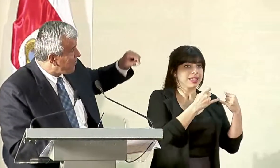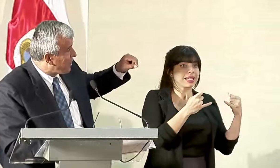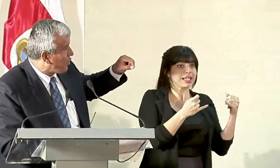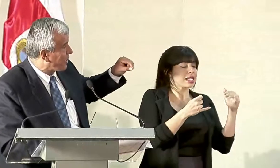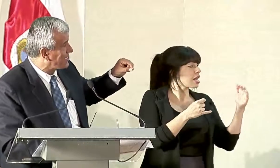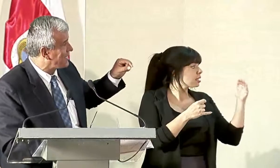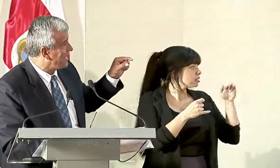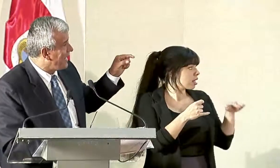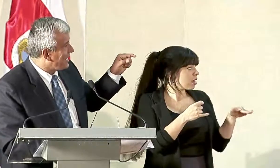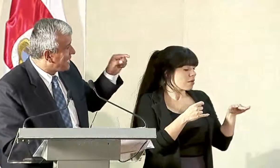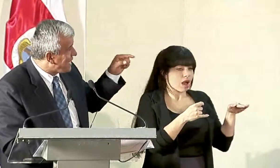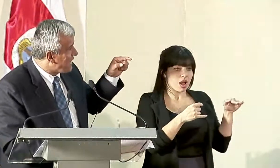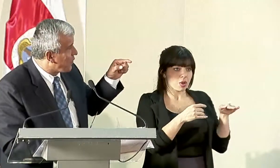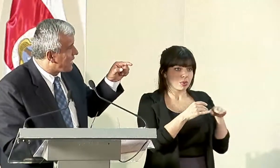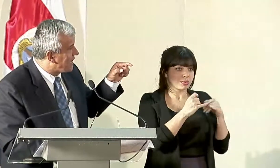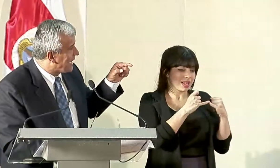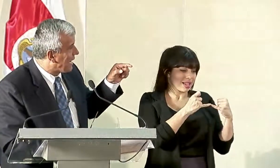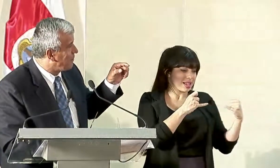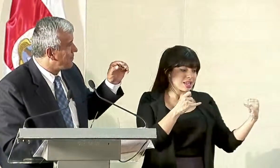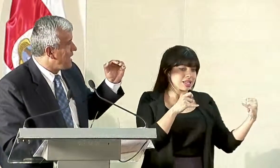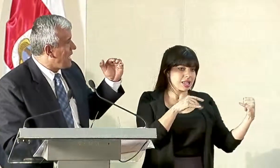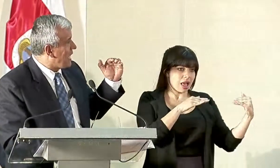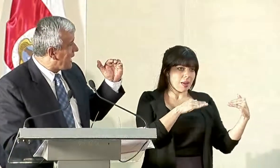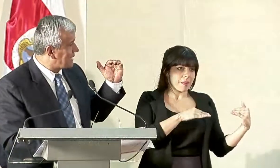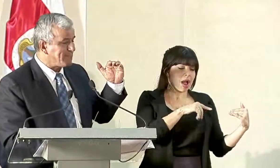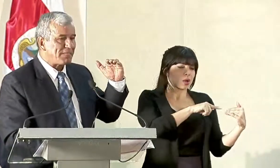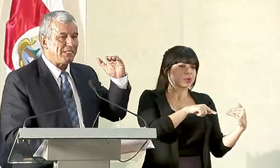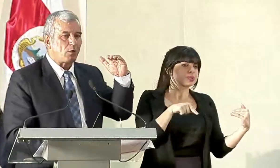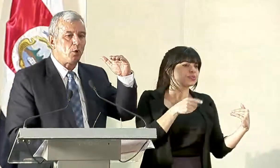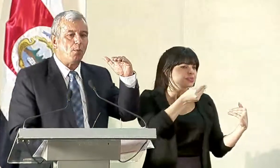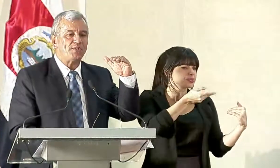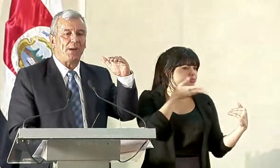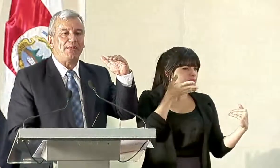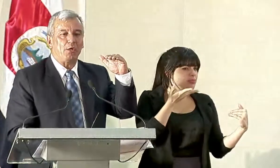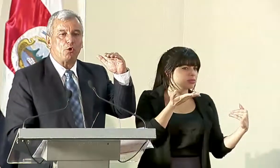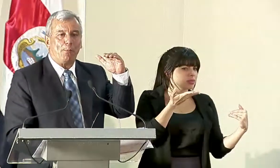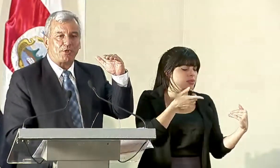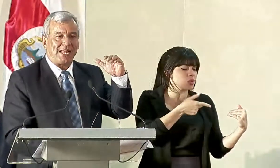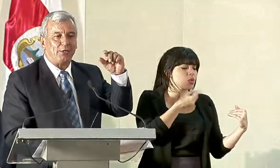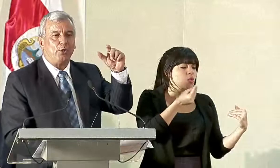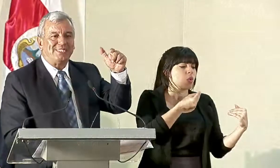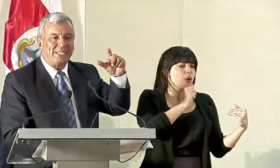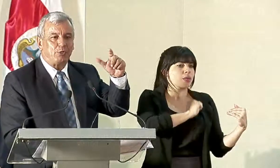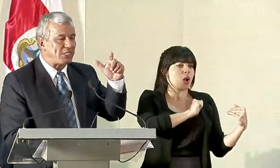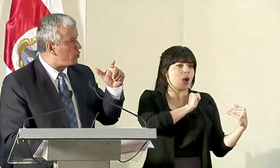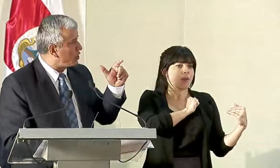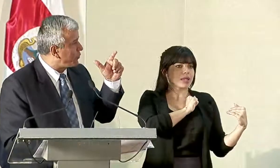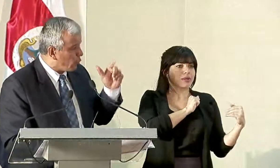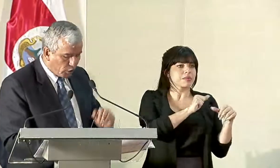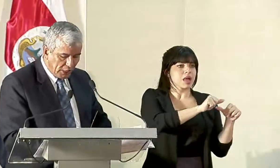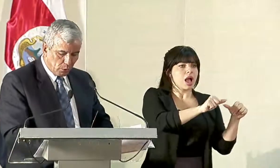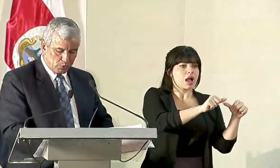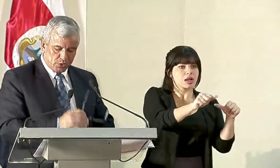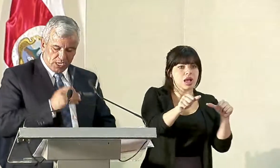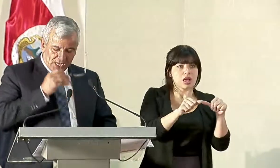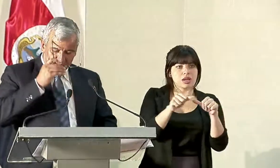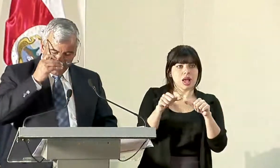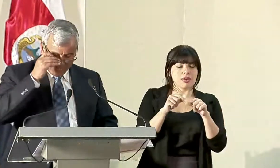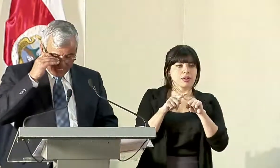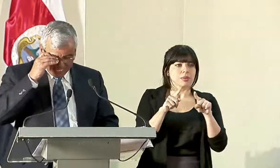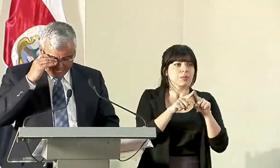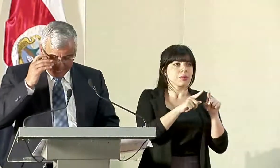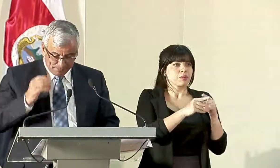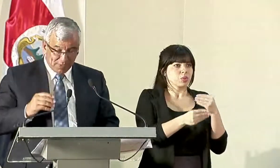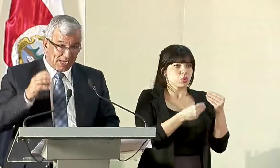líneas inferiores, esas líneas lo que indican es cómo se han venido comportando distintos sectores productivos.